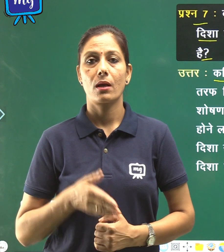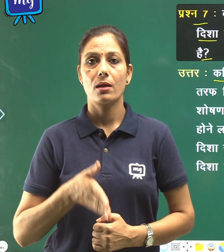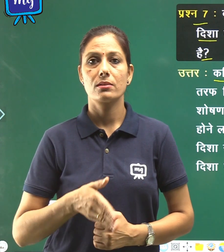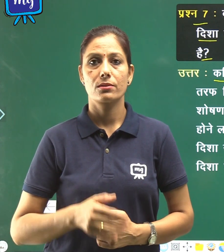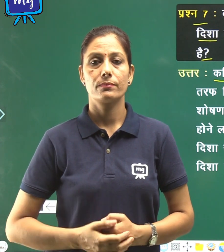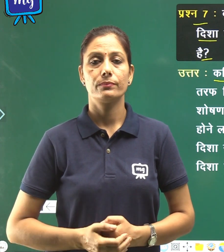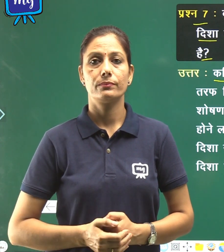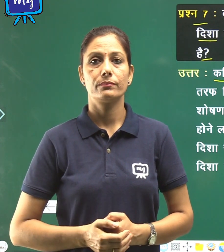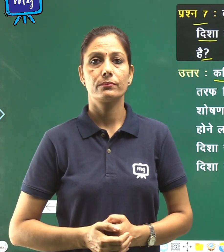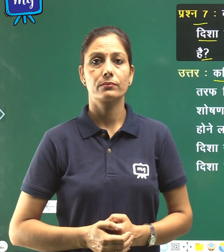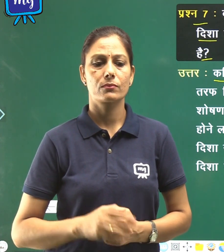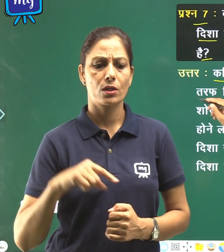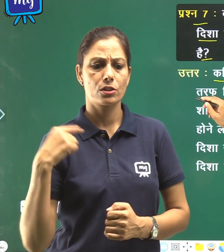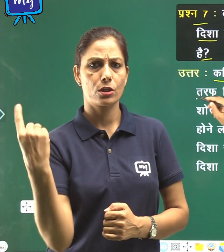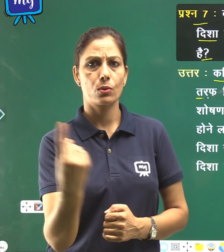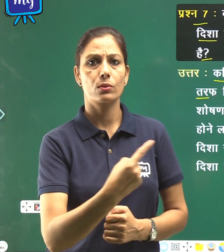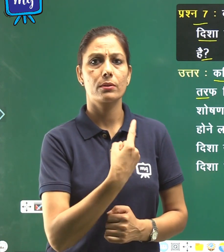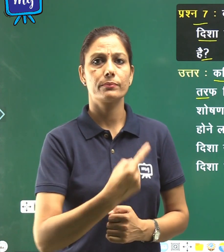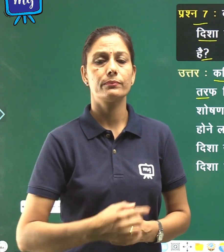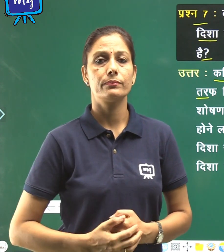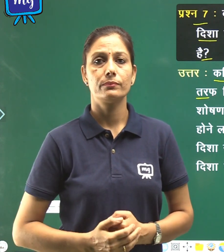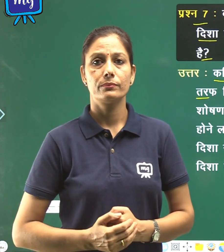आज चारों तरफ